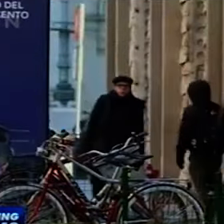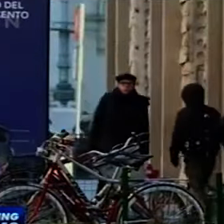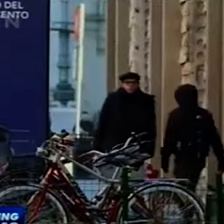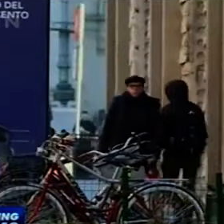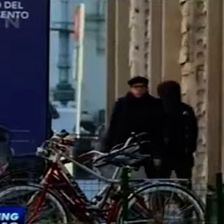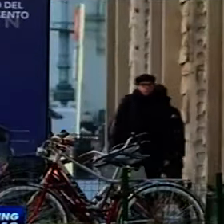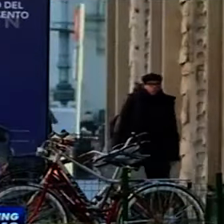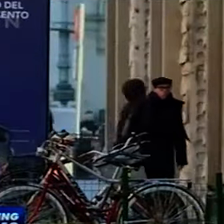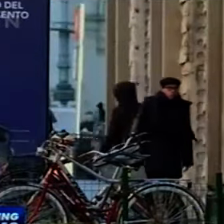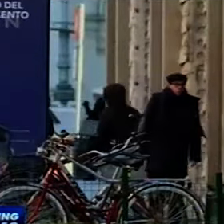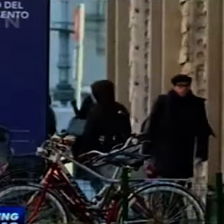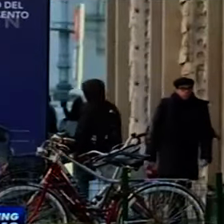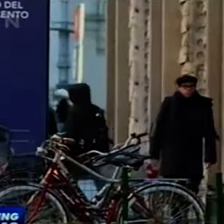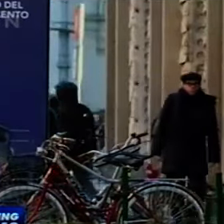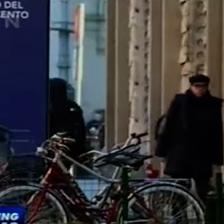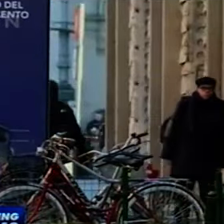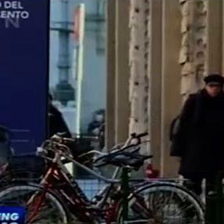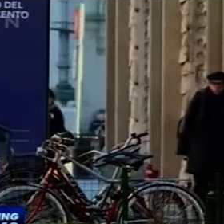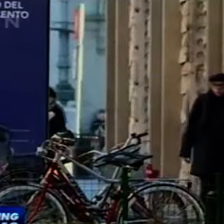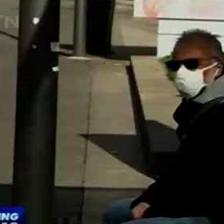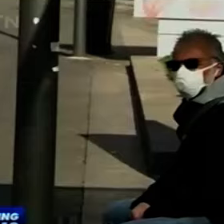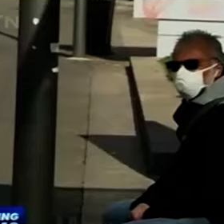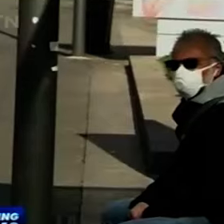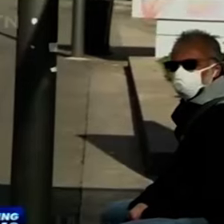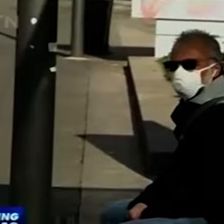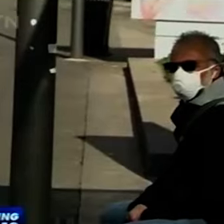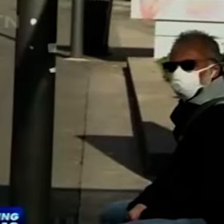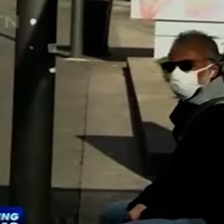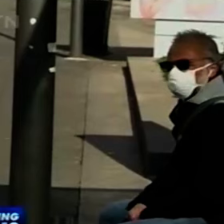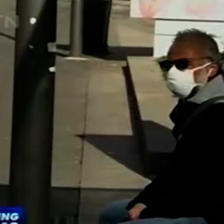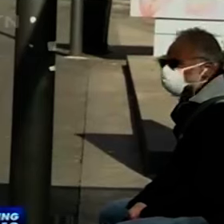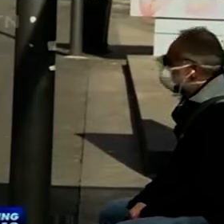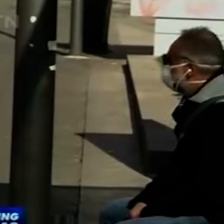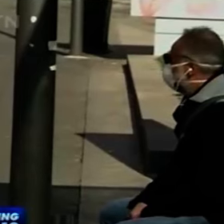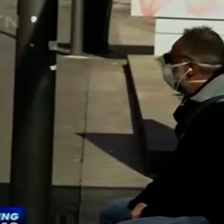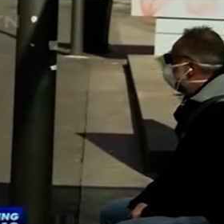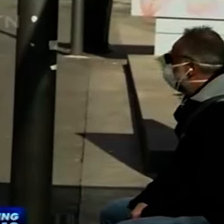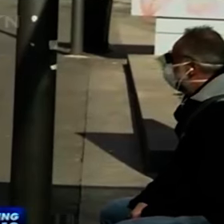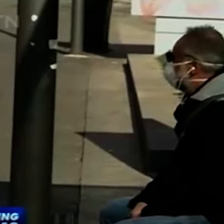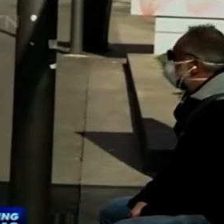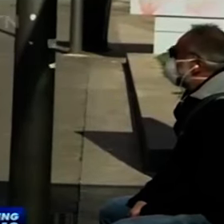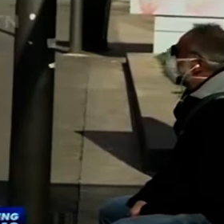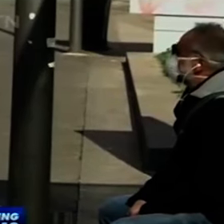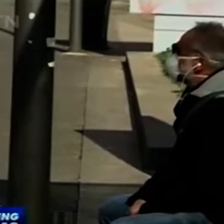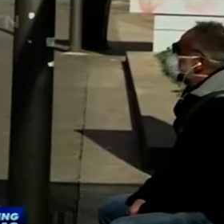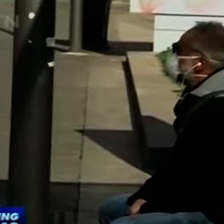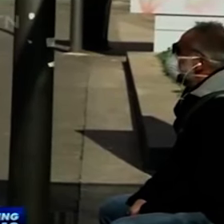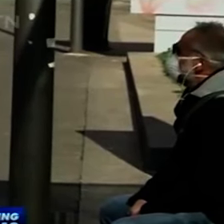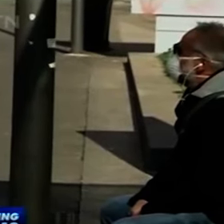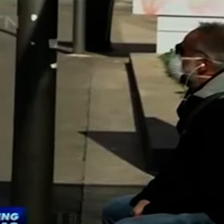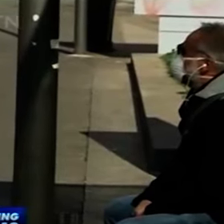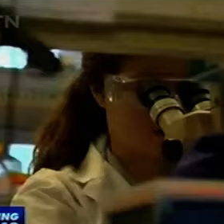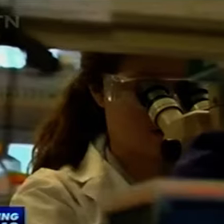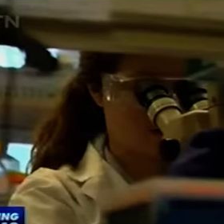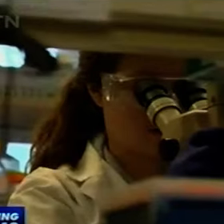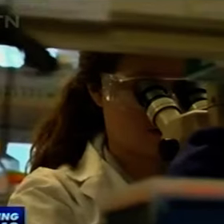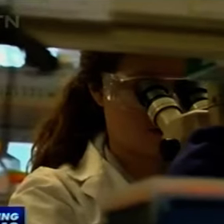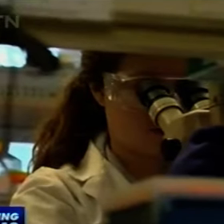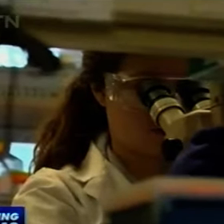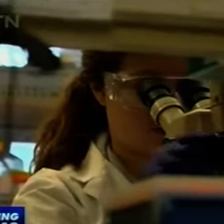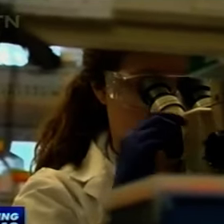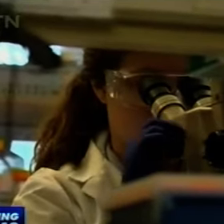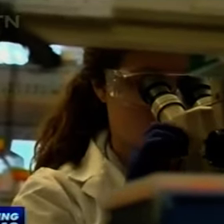Paris sin prévoir, malgré le concern le virus corona qui fait une quantité d'événements sportifs cancel. M. Abe a aussi dit que